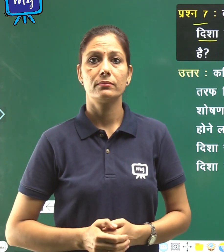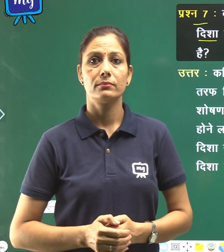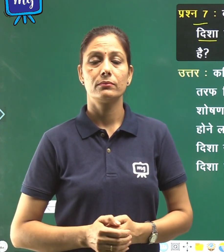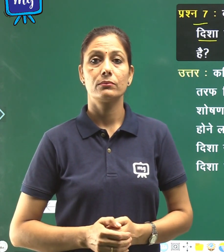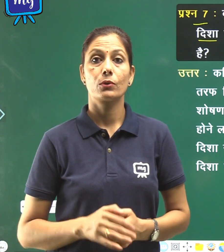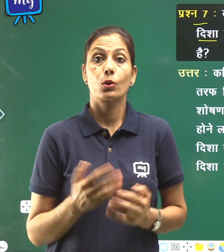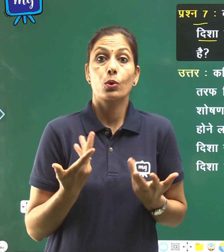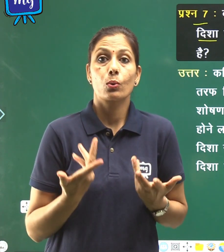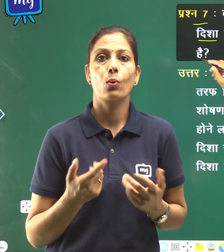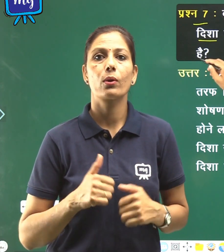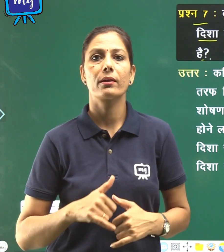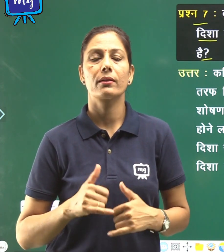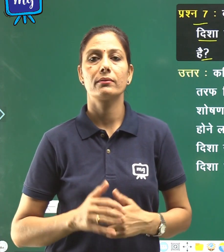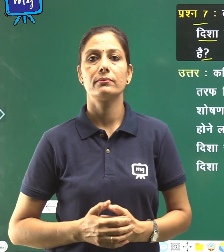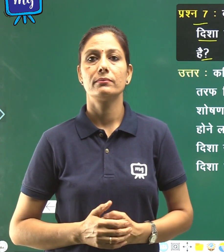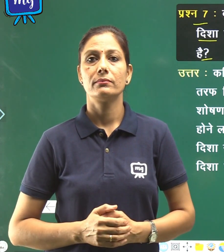क्यों हो गई है?